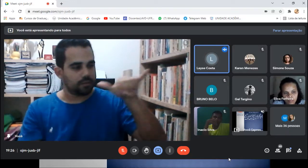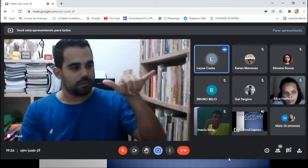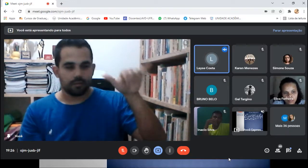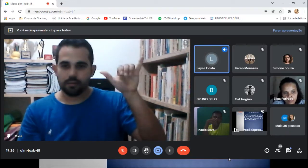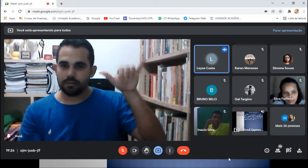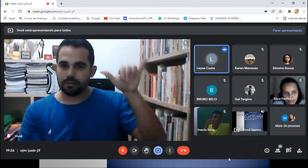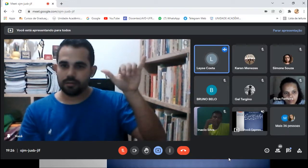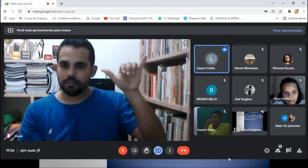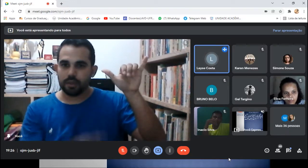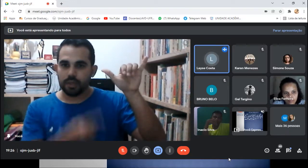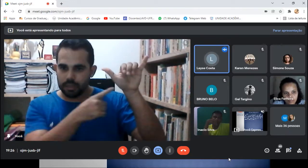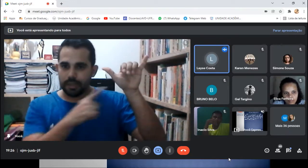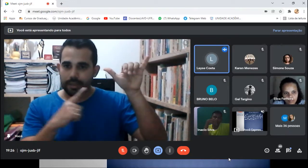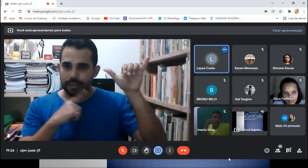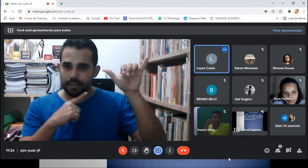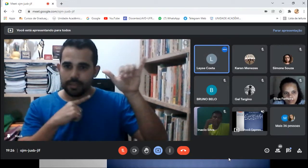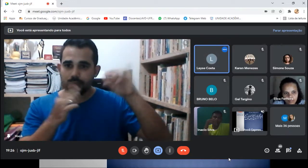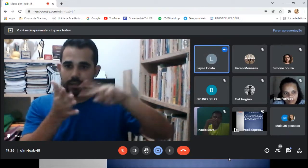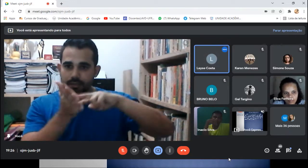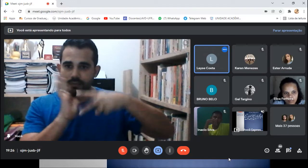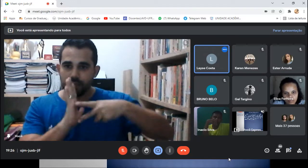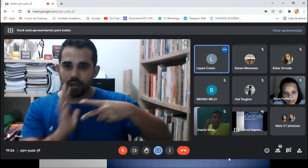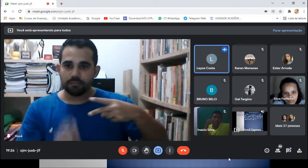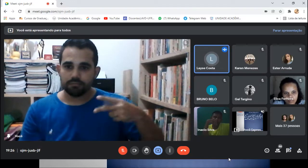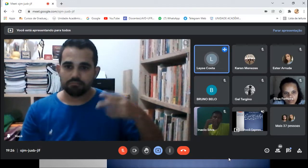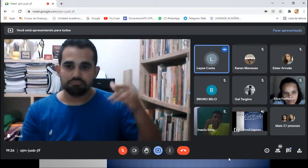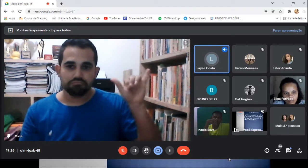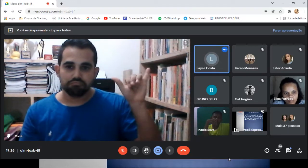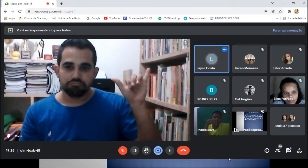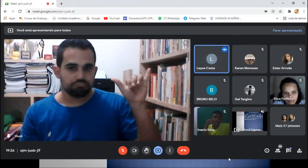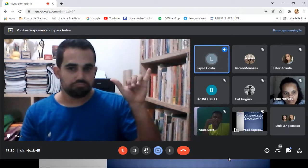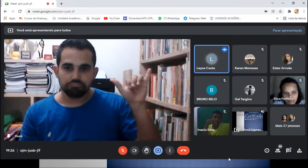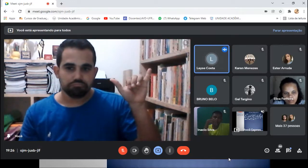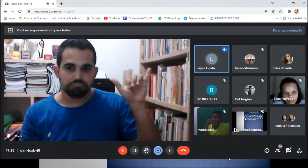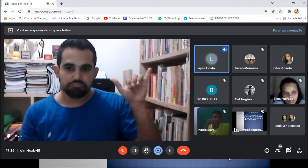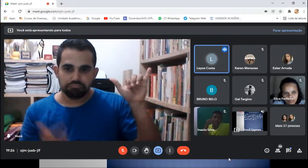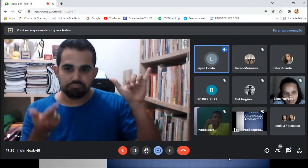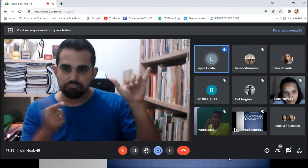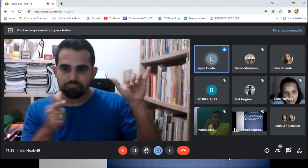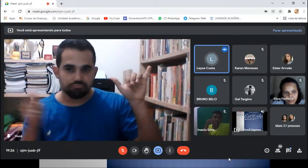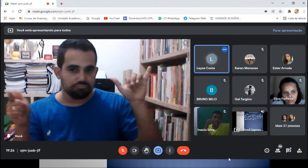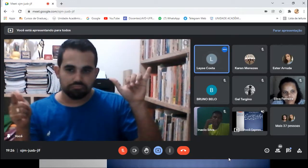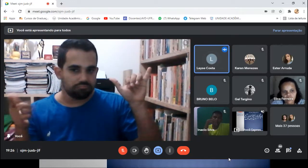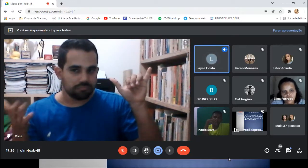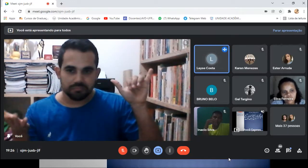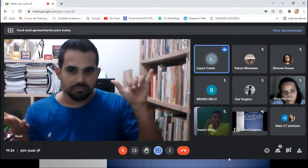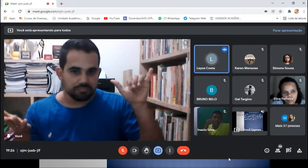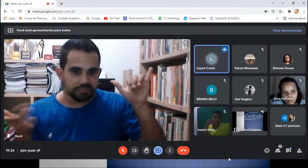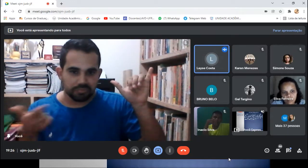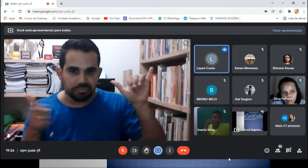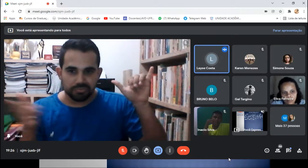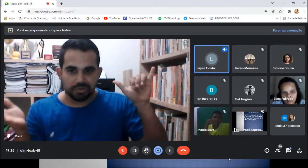o Y, a letra Y, temos o quê? Temos significados, não significa, né? Nada, não